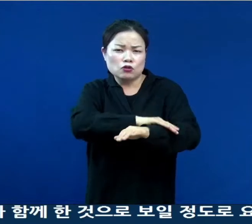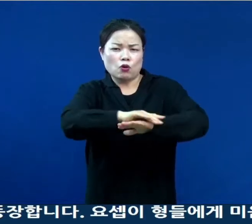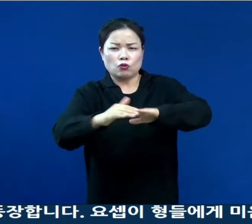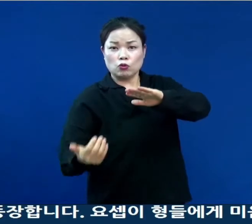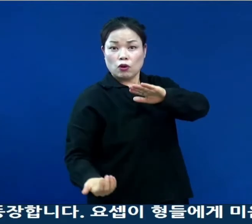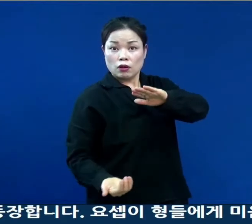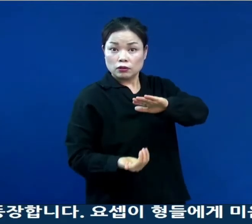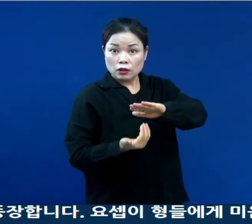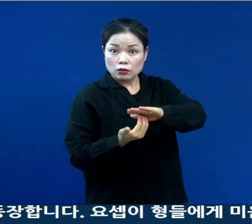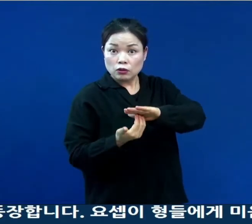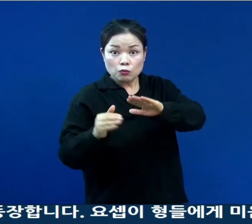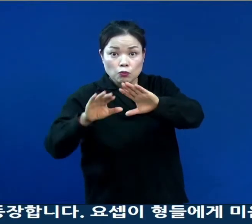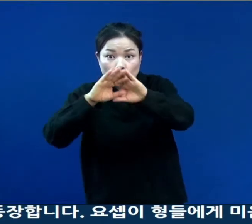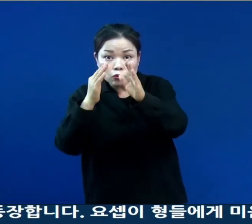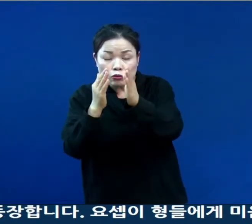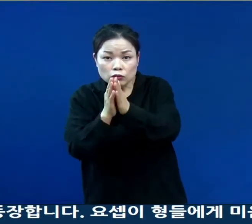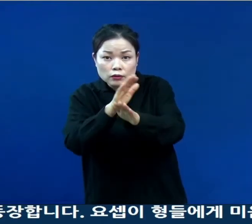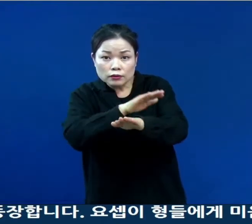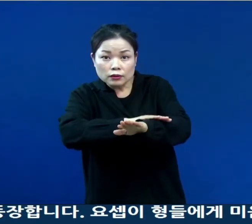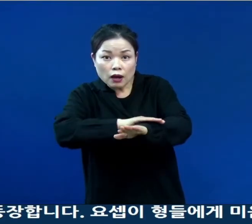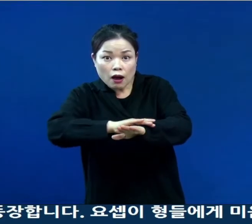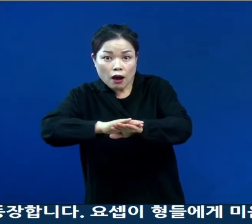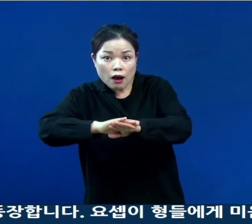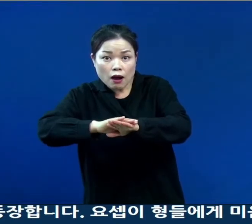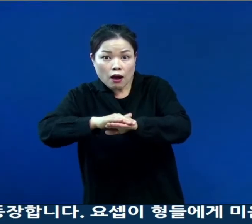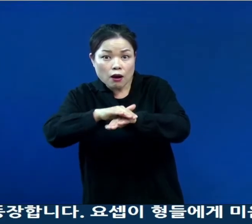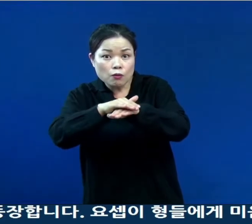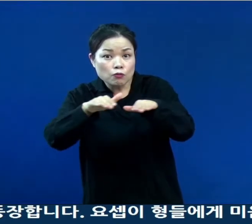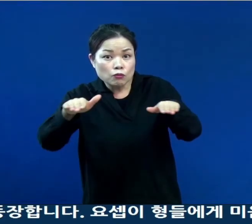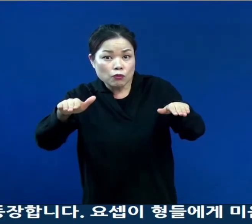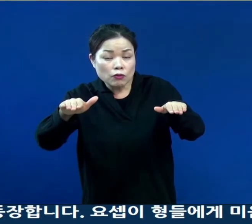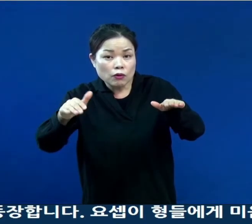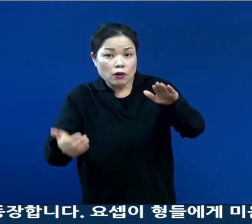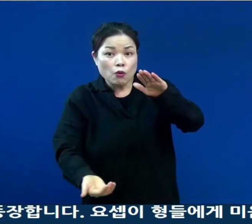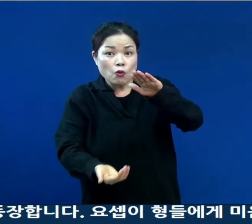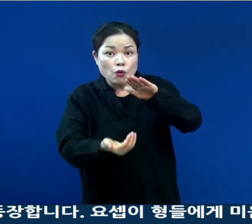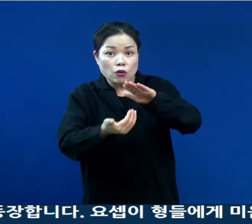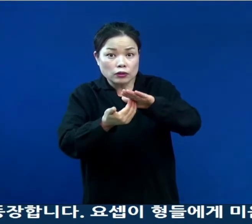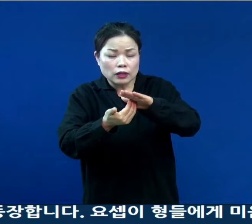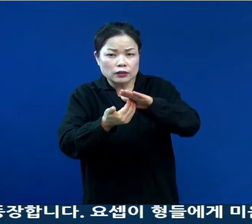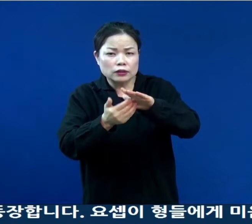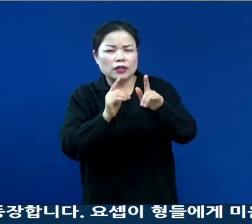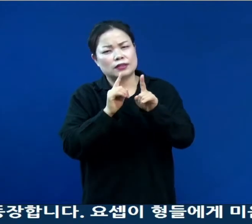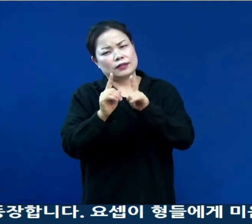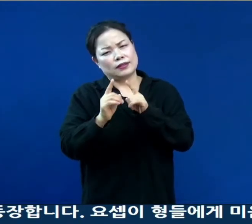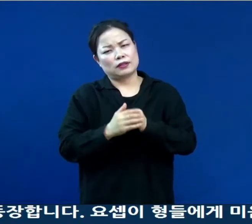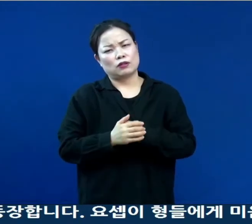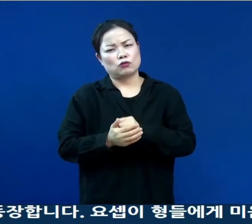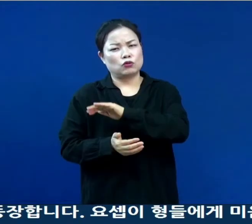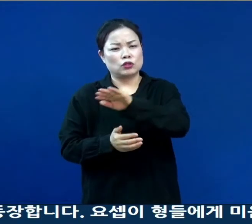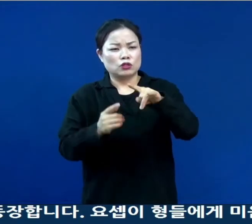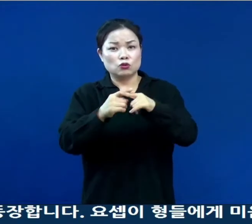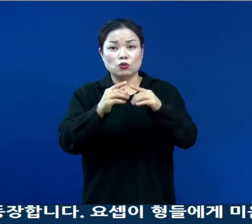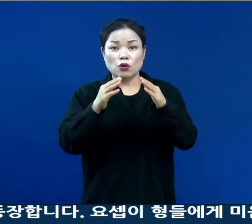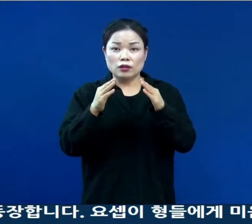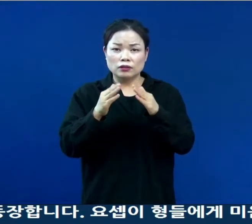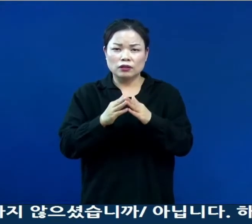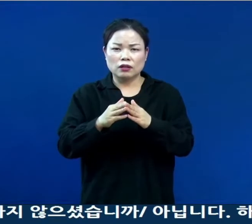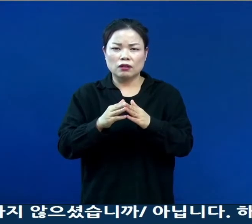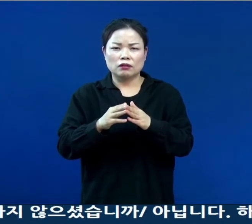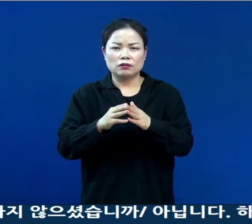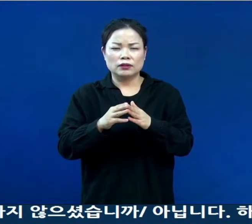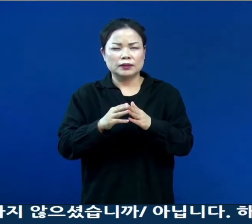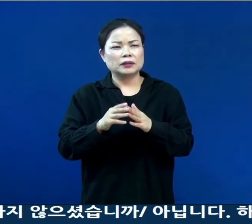형통하게 되어서 모든 일이 술술 잘 풀리게 되었다라는 이런 이야기는 우리가 교회에서 흔히 어렵지